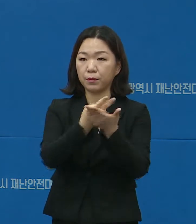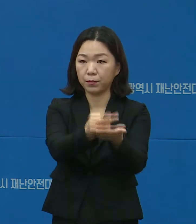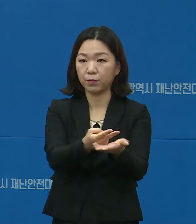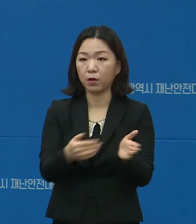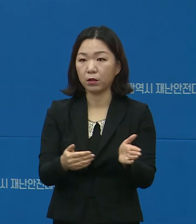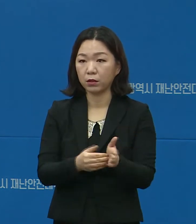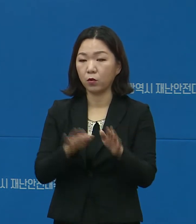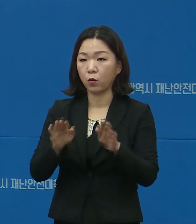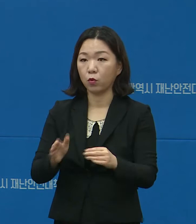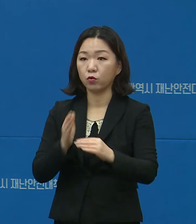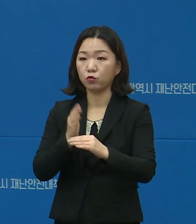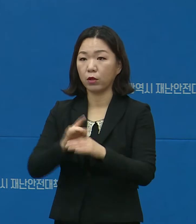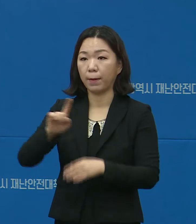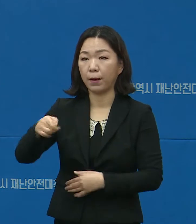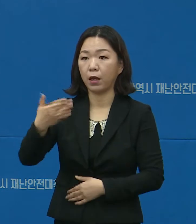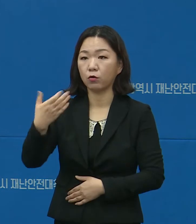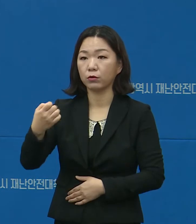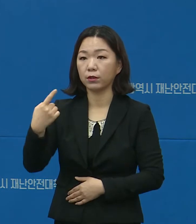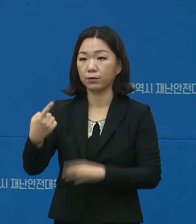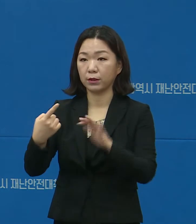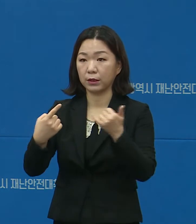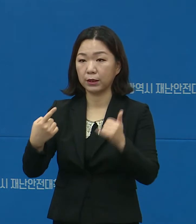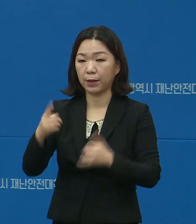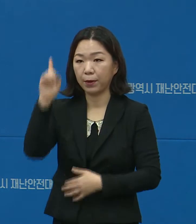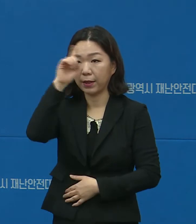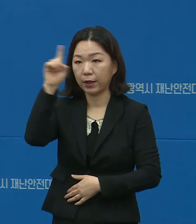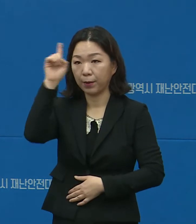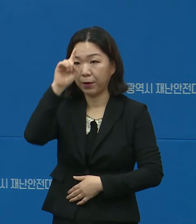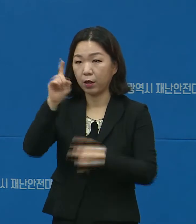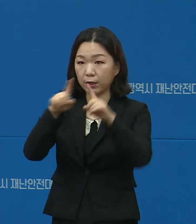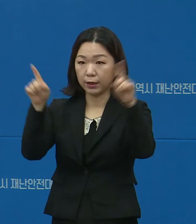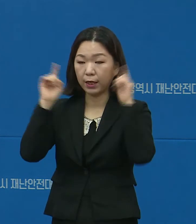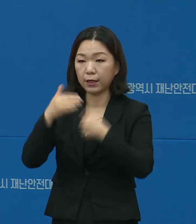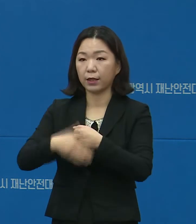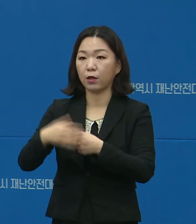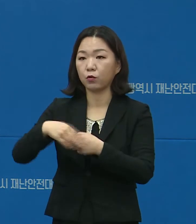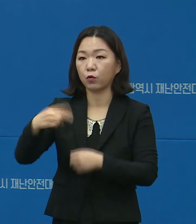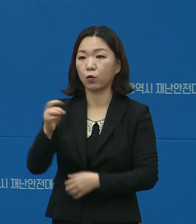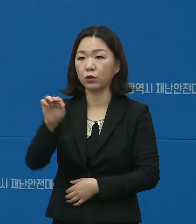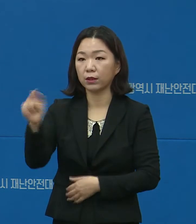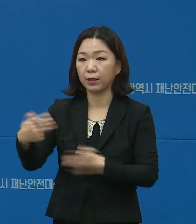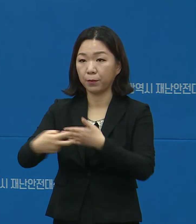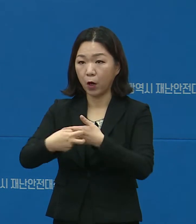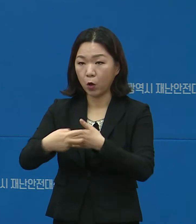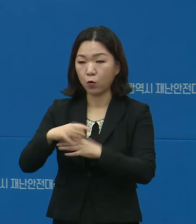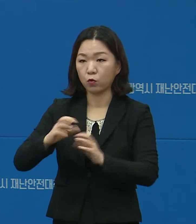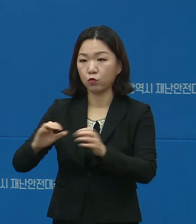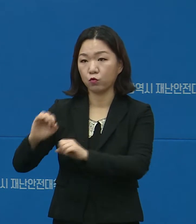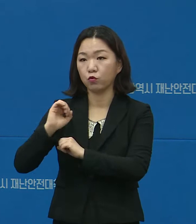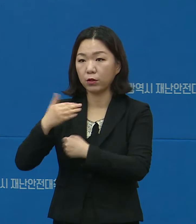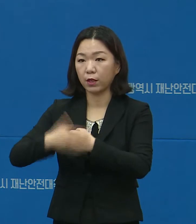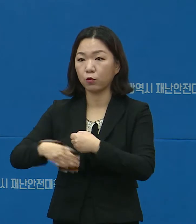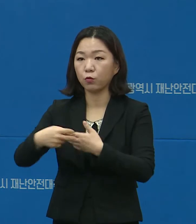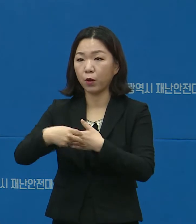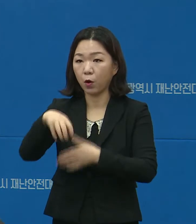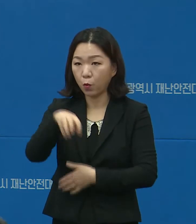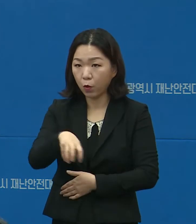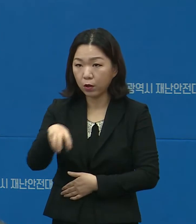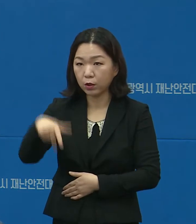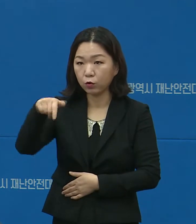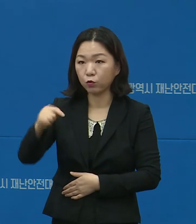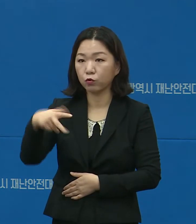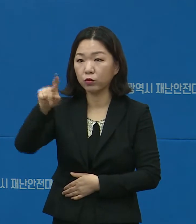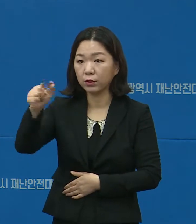중 191명이 계명대 대구동산병원, 국군대구병원, 군산의료원 등